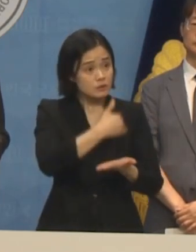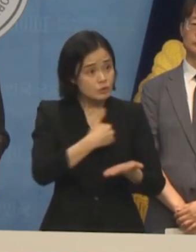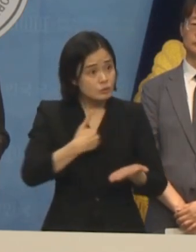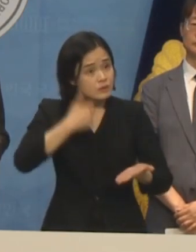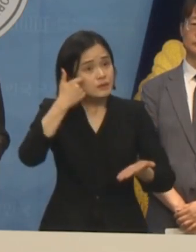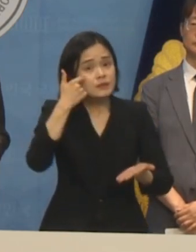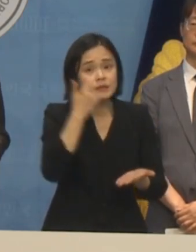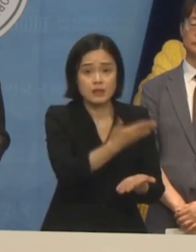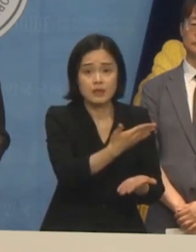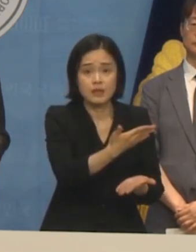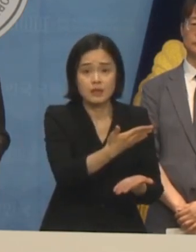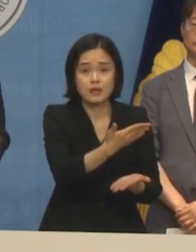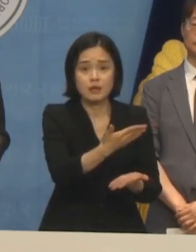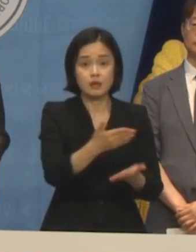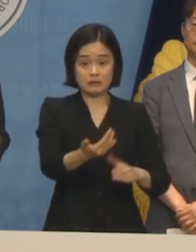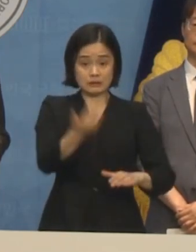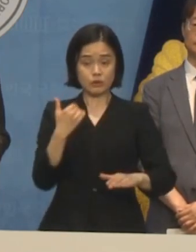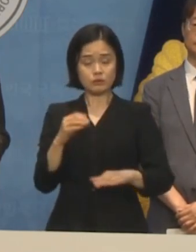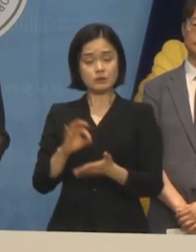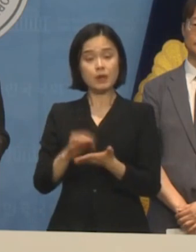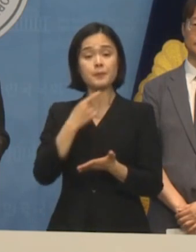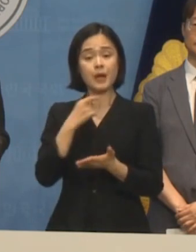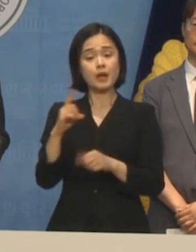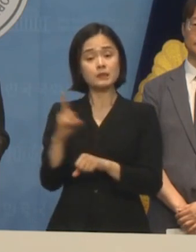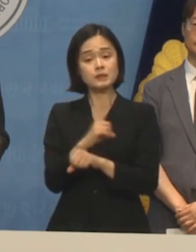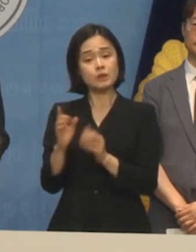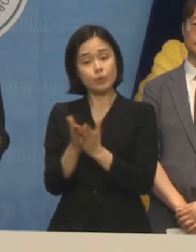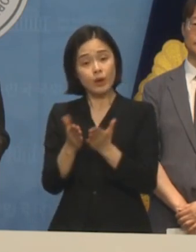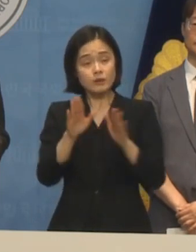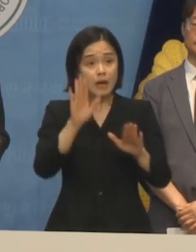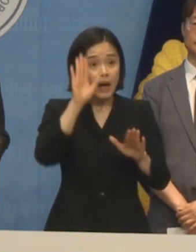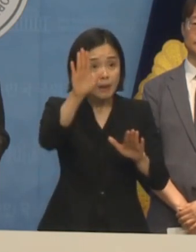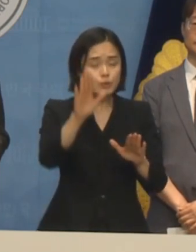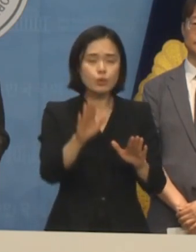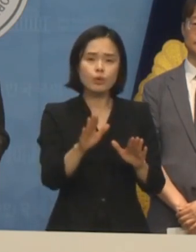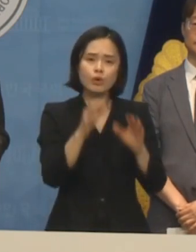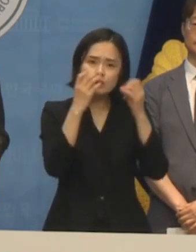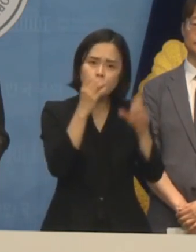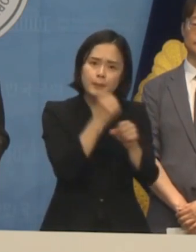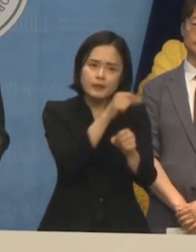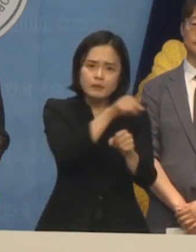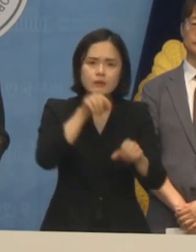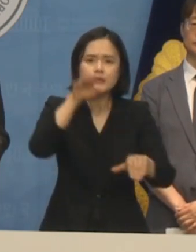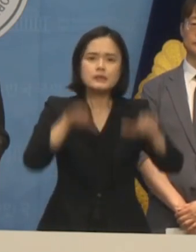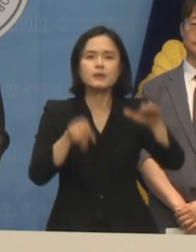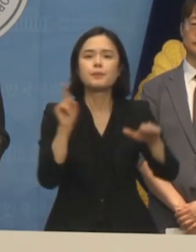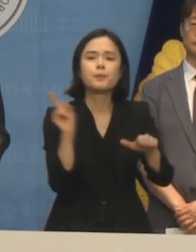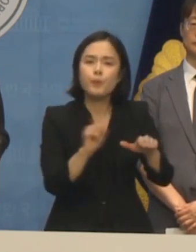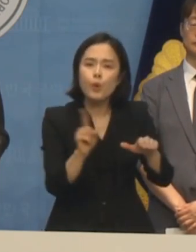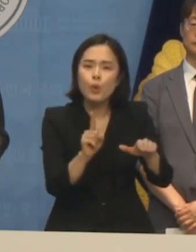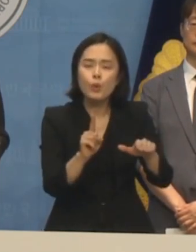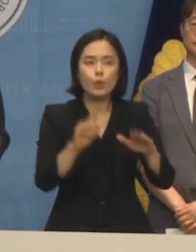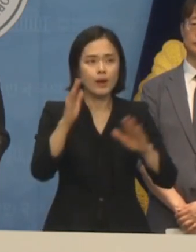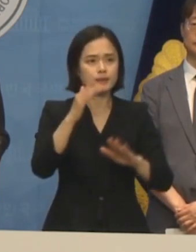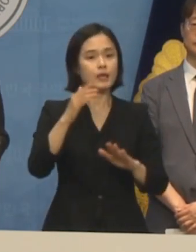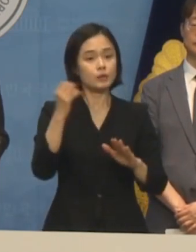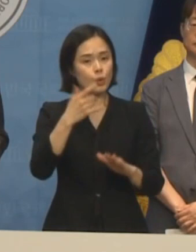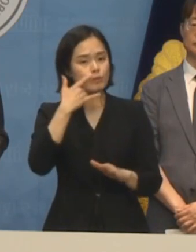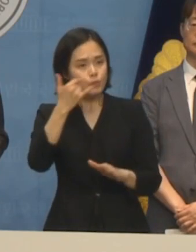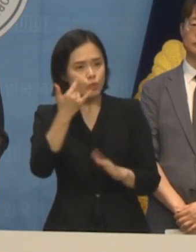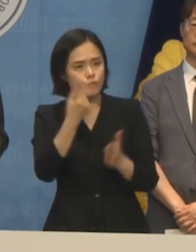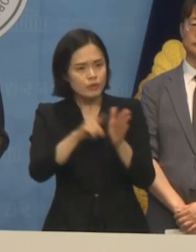디지털 교과서와의 차이점은 무엇인지 학생, 학부모, 국민들에게 소상히 밝혀야 합니다. 셋째,